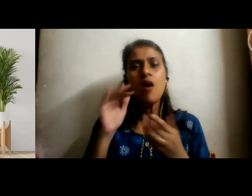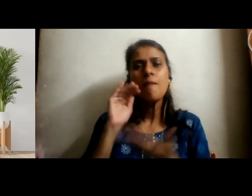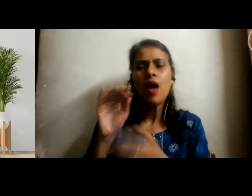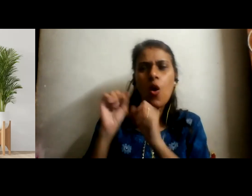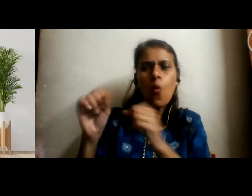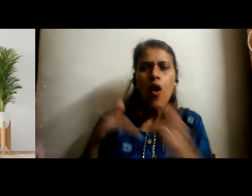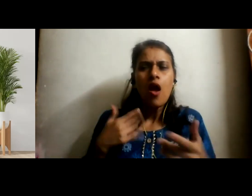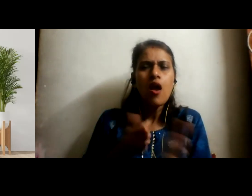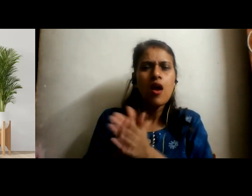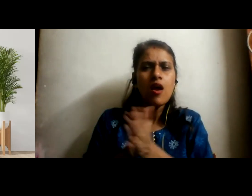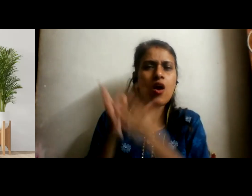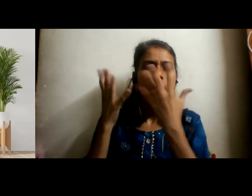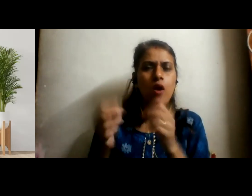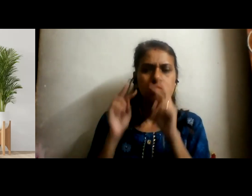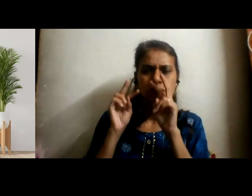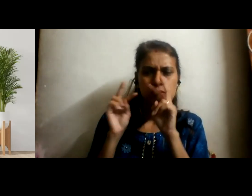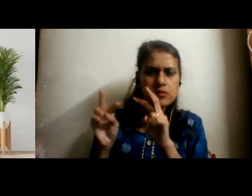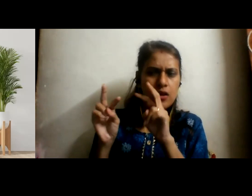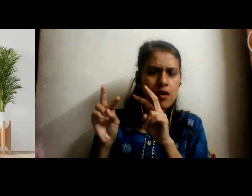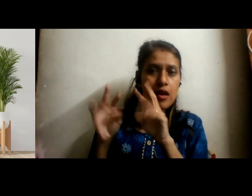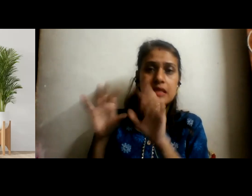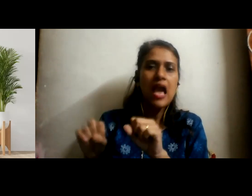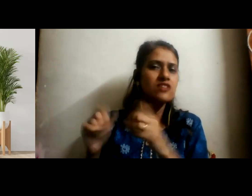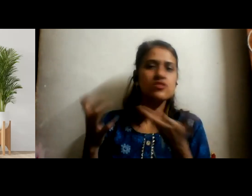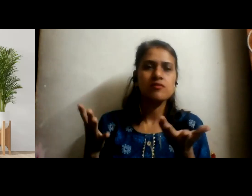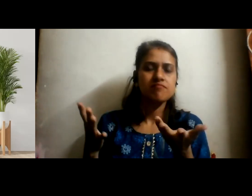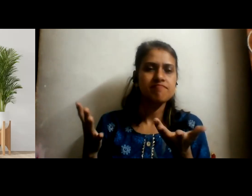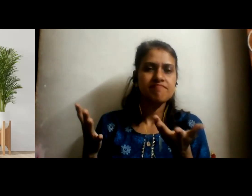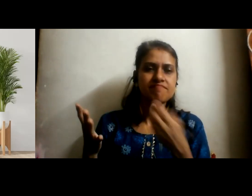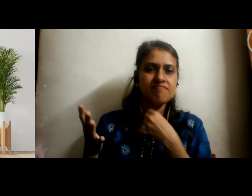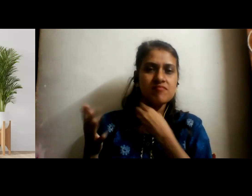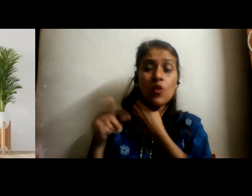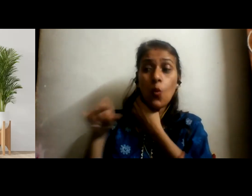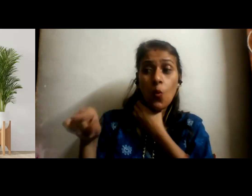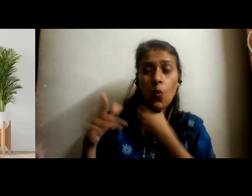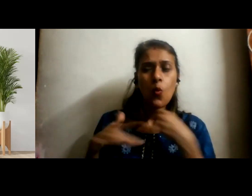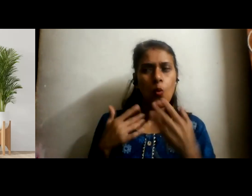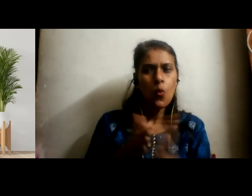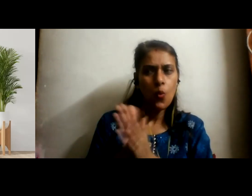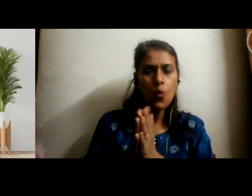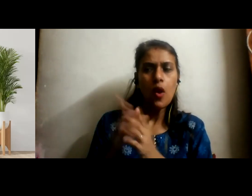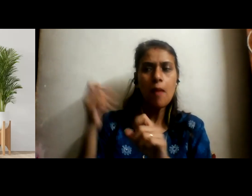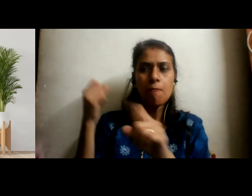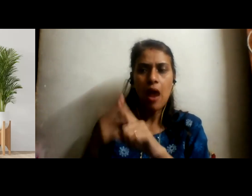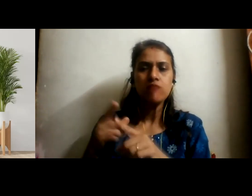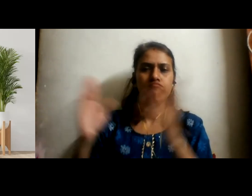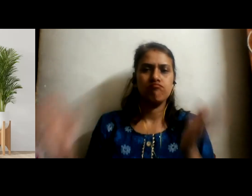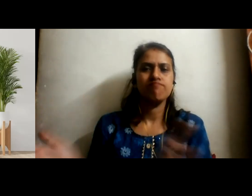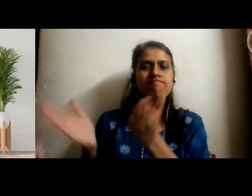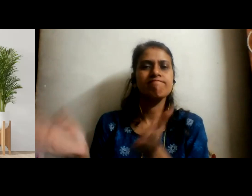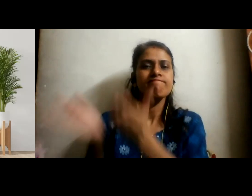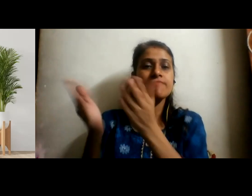कर पाते हैं शुरुआती दिनों में, कि हाँ मतलब कि मैंने पकड़ लिया कि ये इंटरेस्ट है और मैं इसमें इनकी ट्रेनिंग करवाऊंगा, ताकि आगे चल